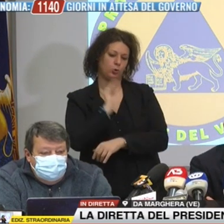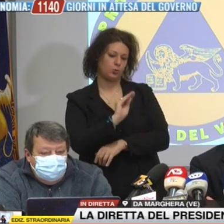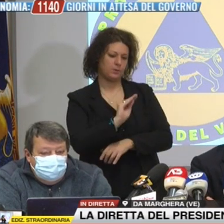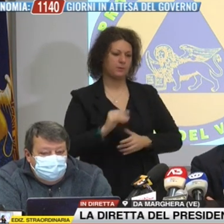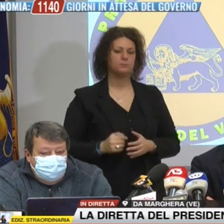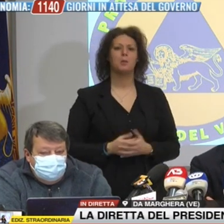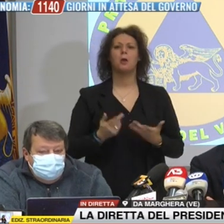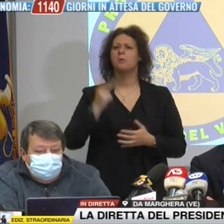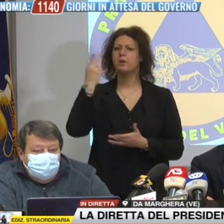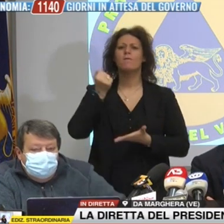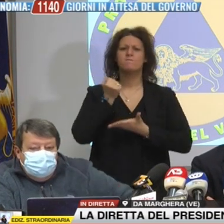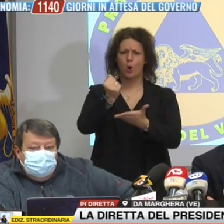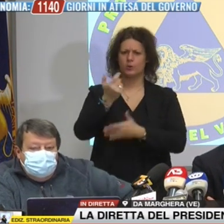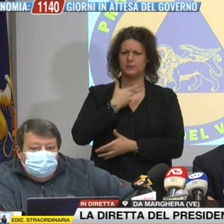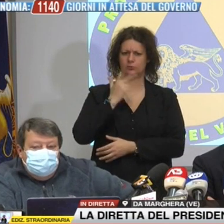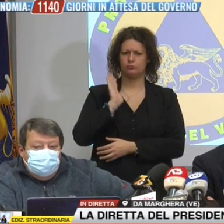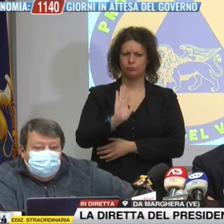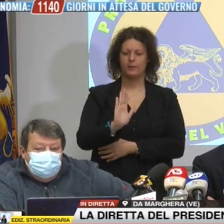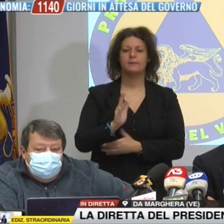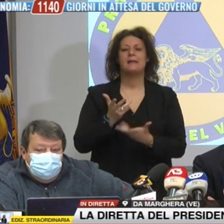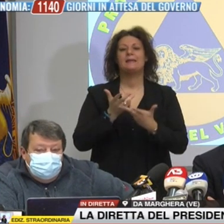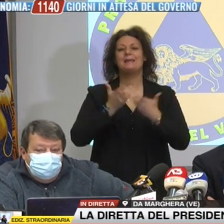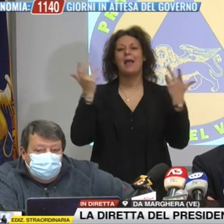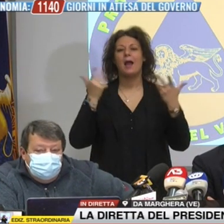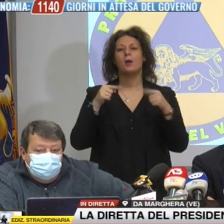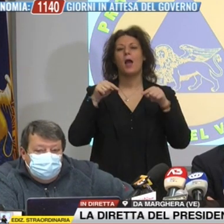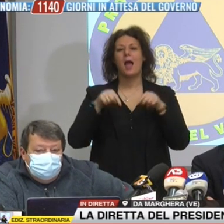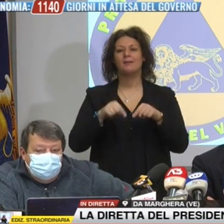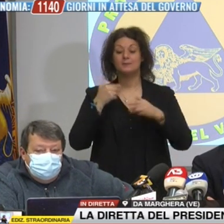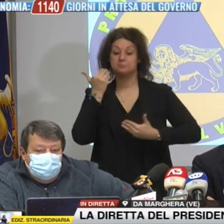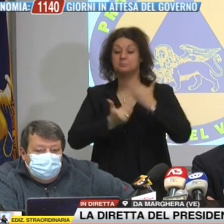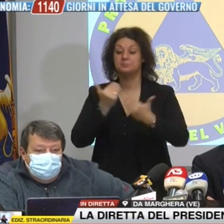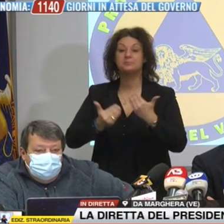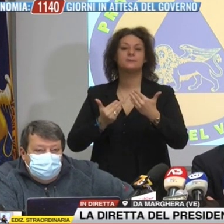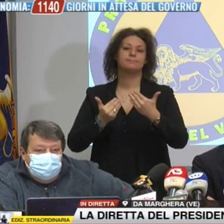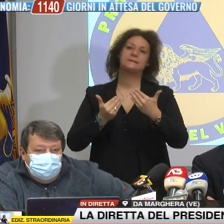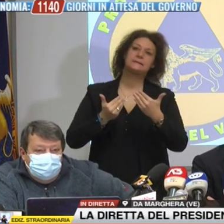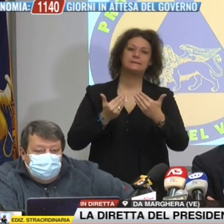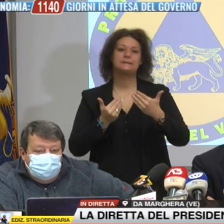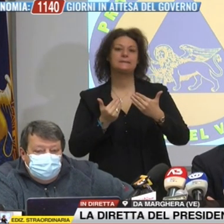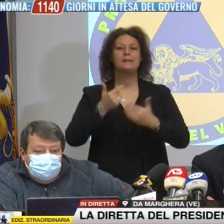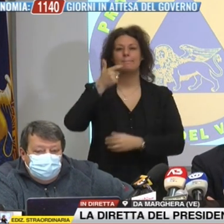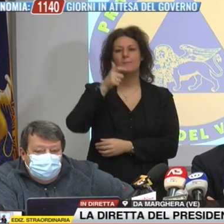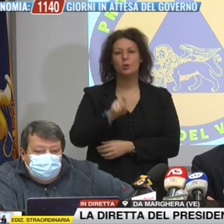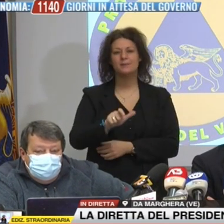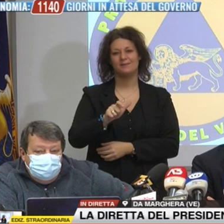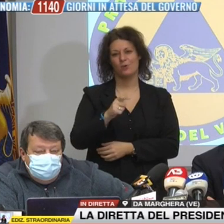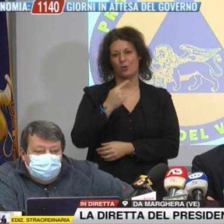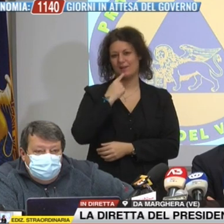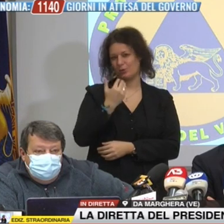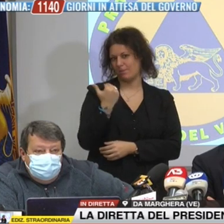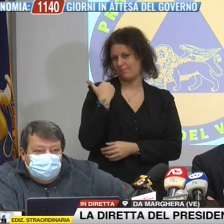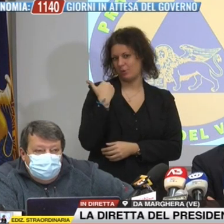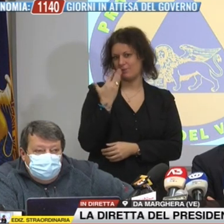fondi no. Sicuramente non, l'efficienza non è al 100% perché la mole di, l'ho detto prima, il contentrancy